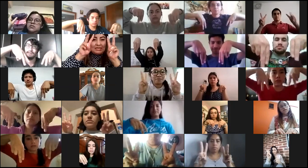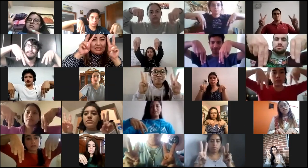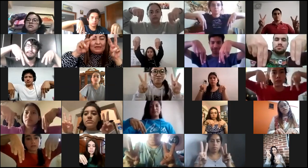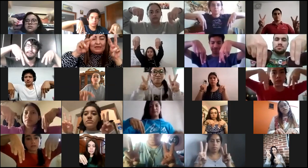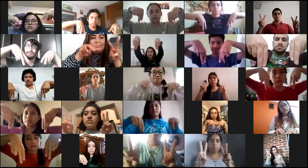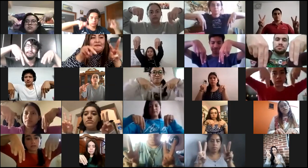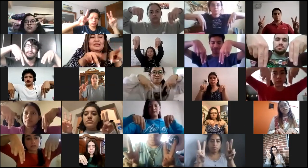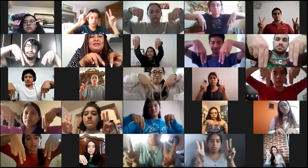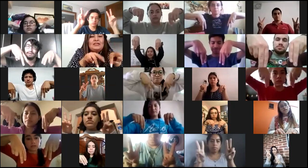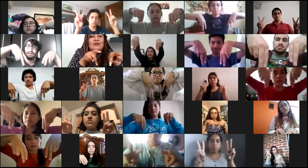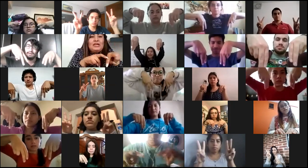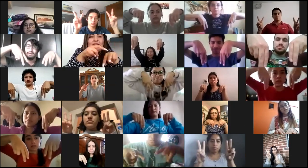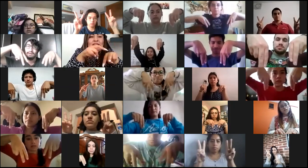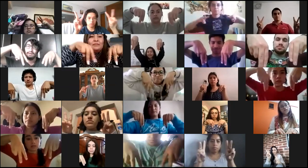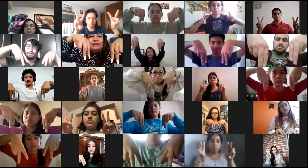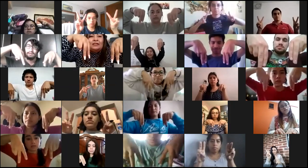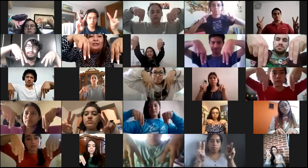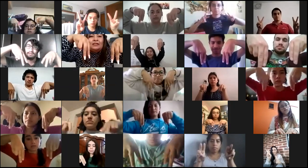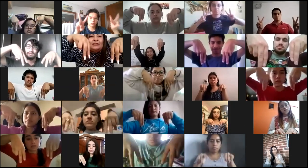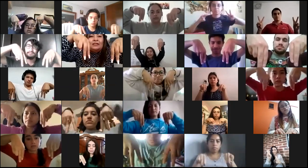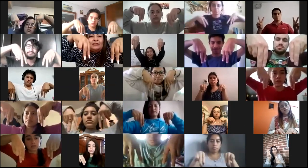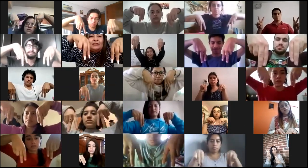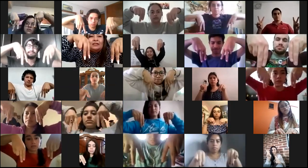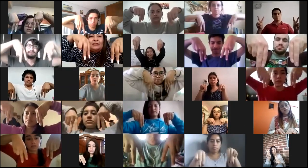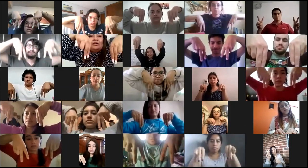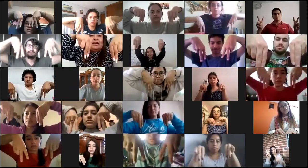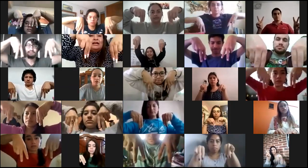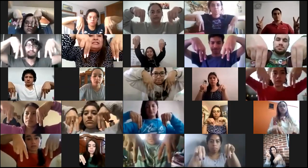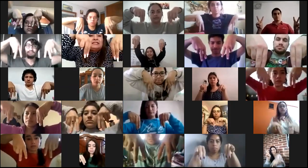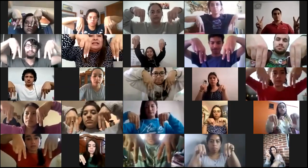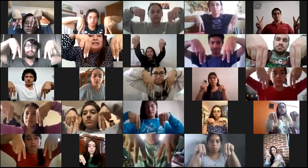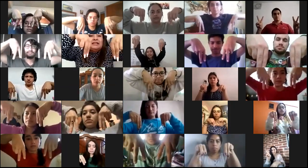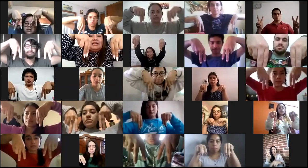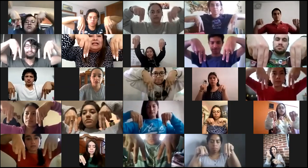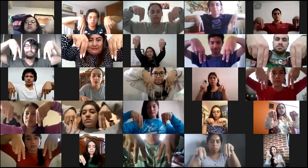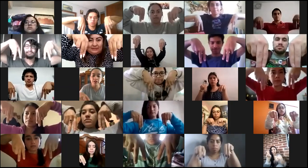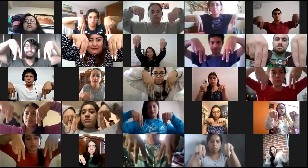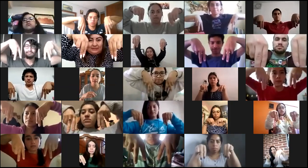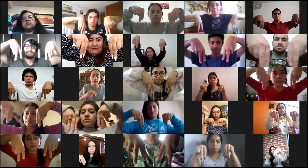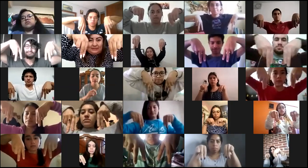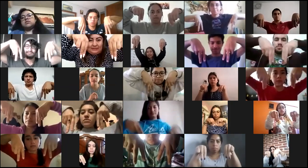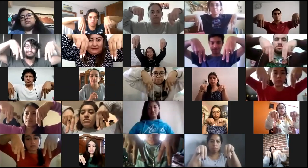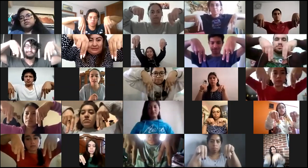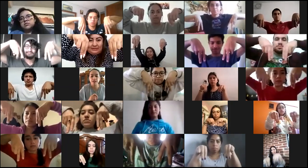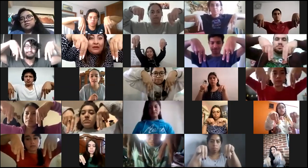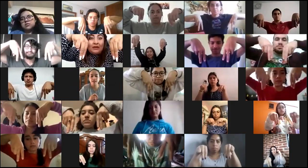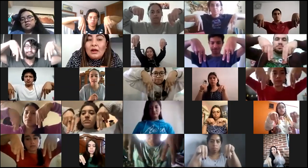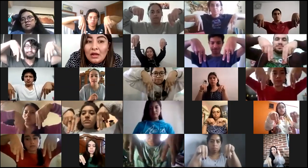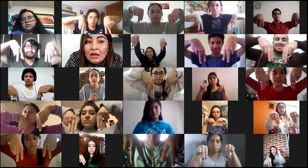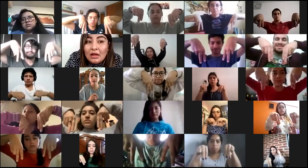y mi dedo índice y medio hacen la N. Doctora, digo, licenciada, dice Aranza